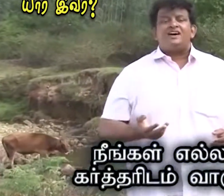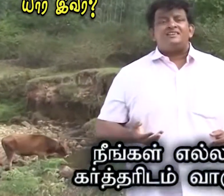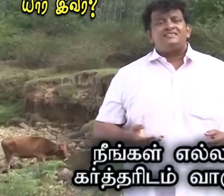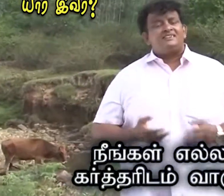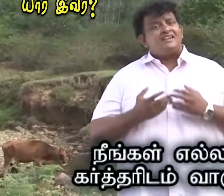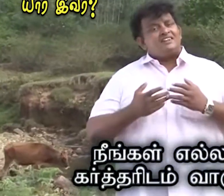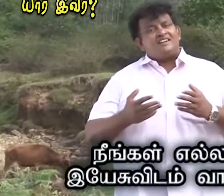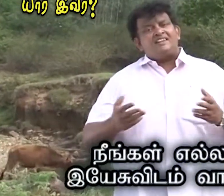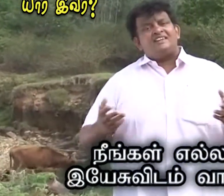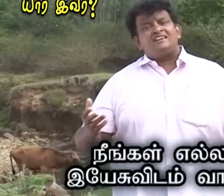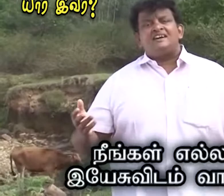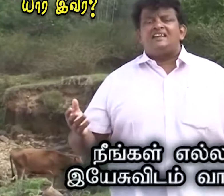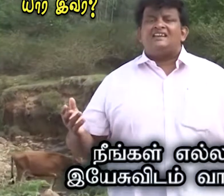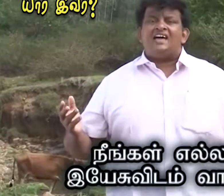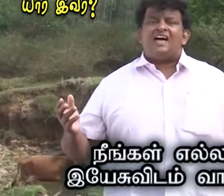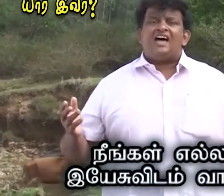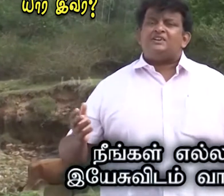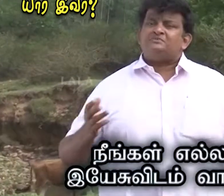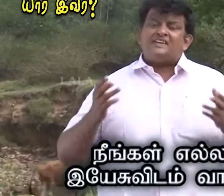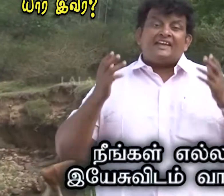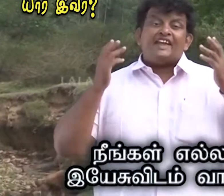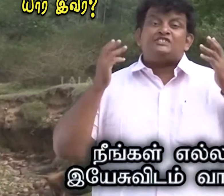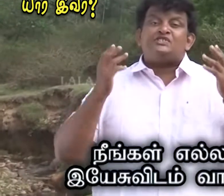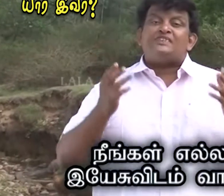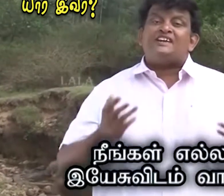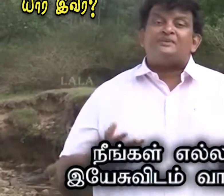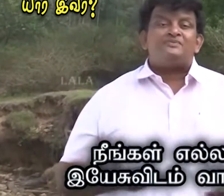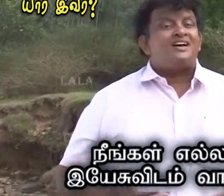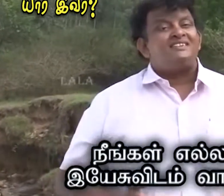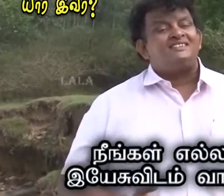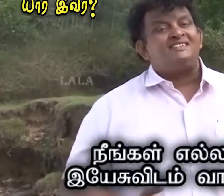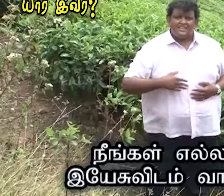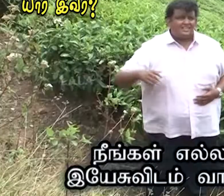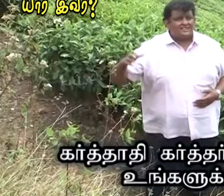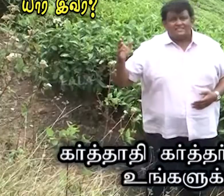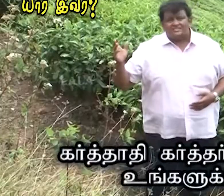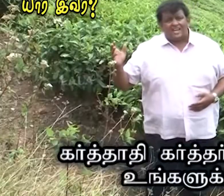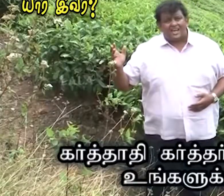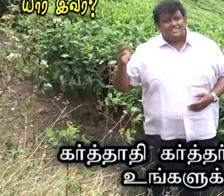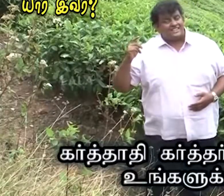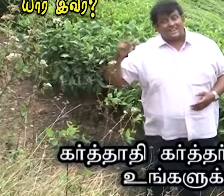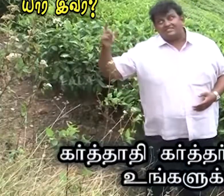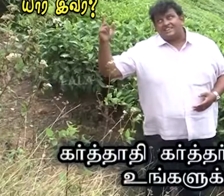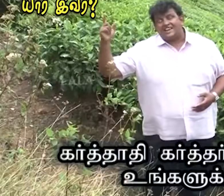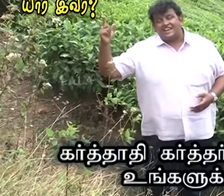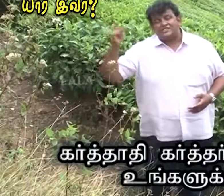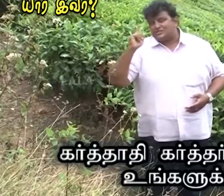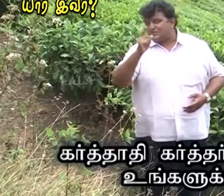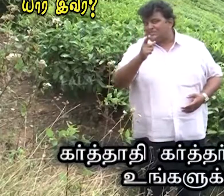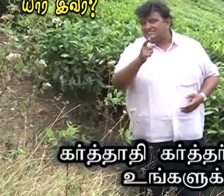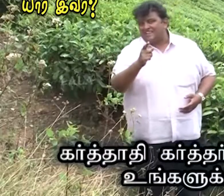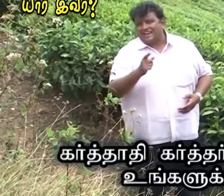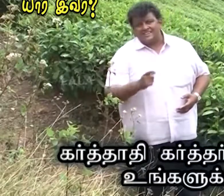கர்த்தரிடம் வாருங்கள், நீங்கள் எல்லாரும் இயேசுவிடம் வாருங்கள். கர்த்தாதி கர்த்தர்